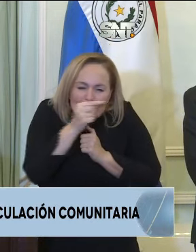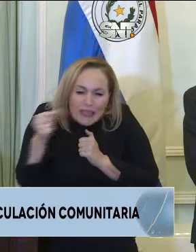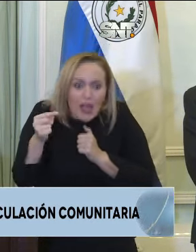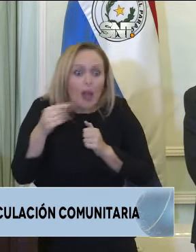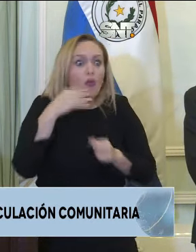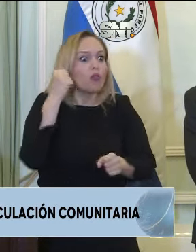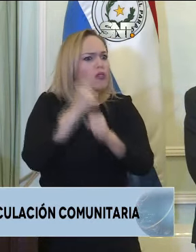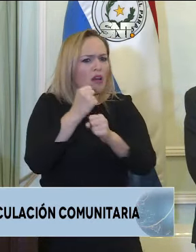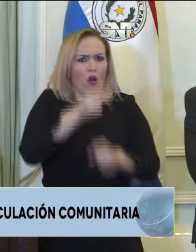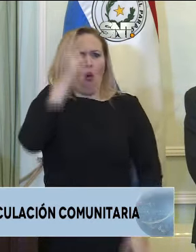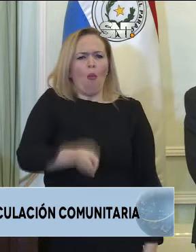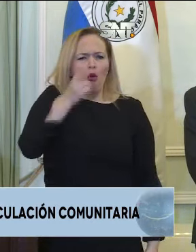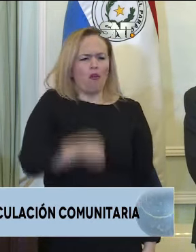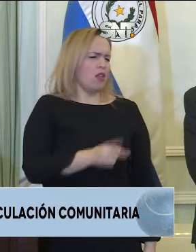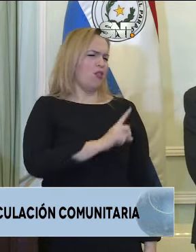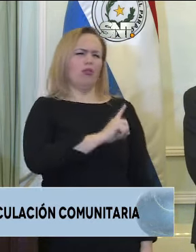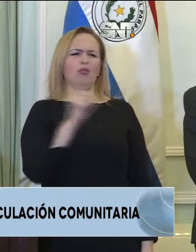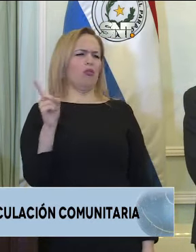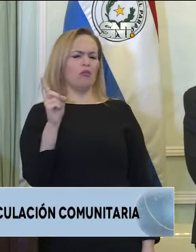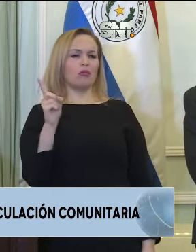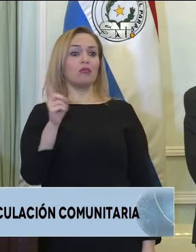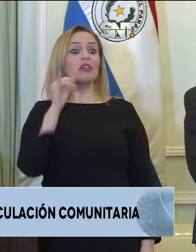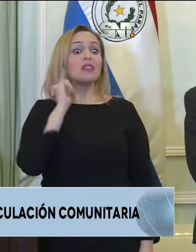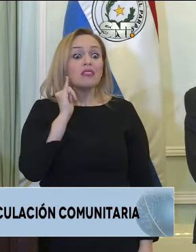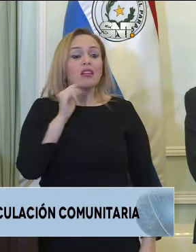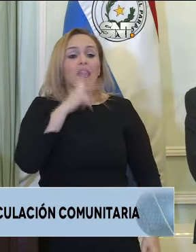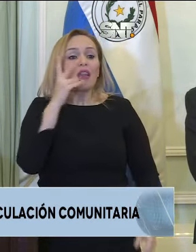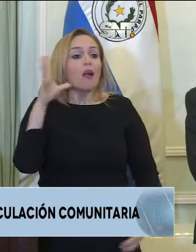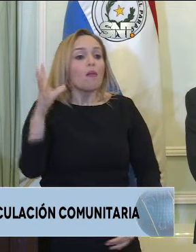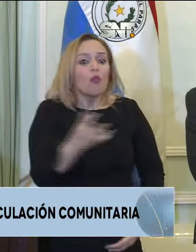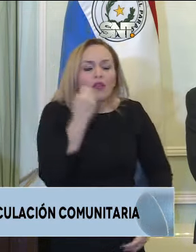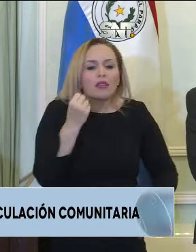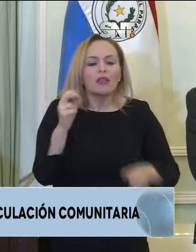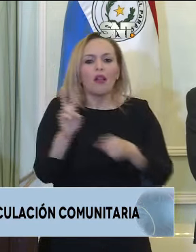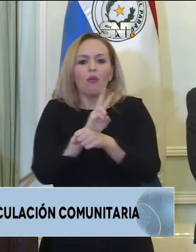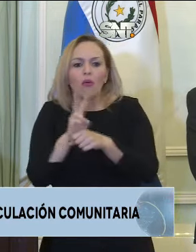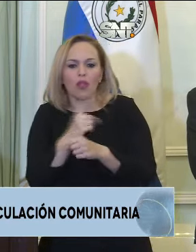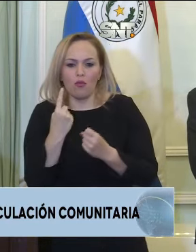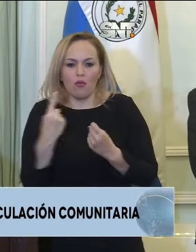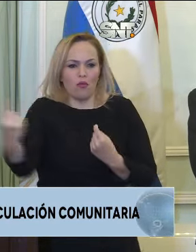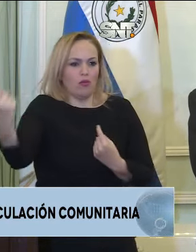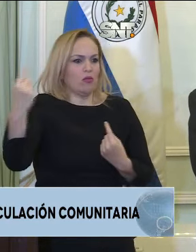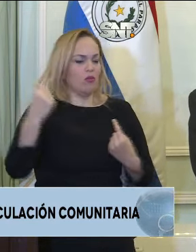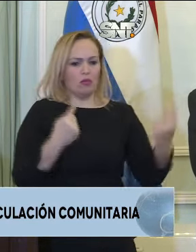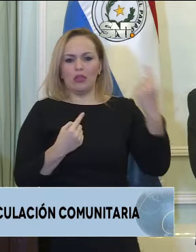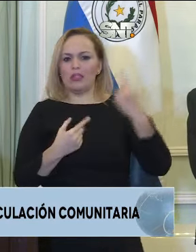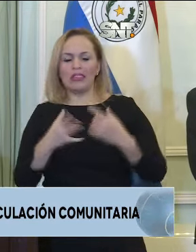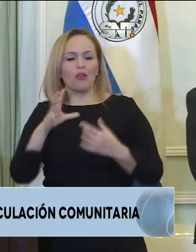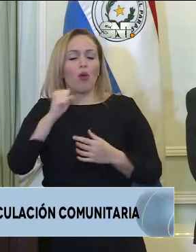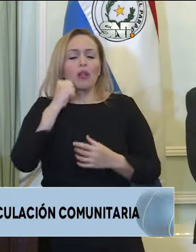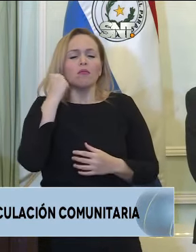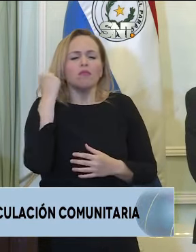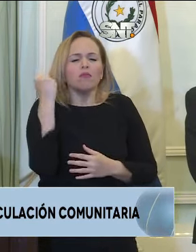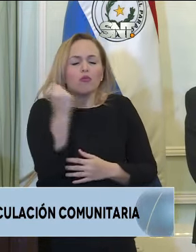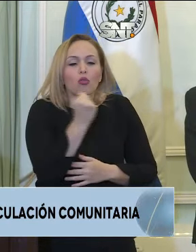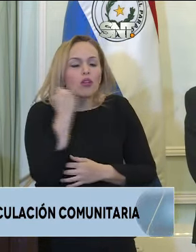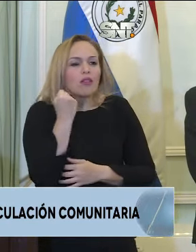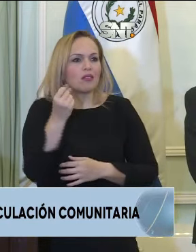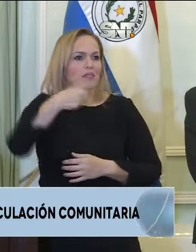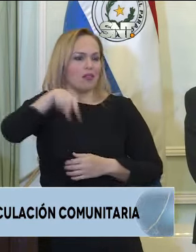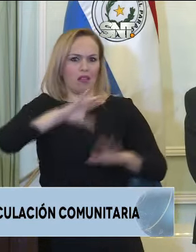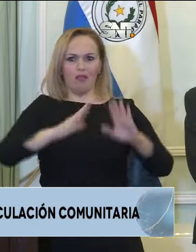Pero de trabajar no está prohibido que trabaje. Lo que queremos aprovechar también es a demostrar ahora cuán importante es la